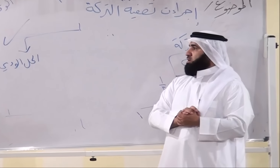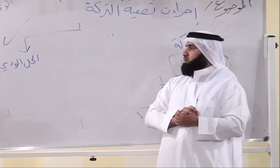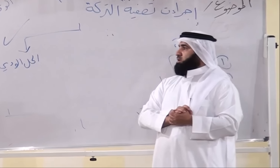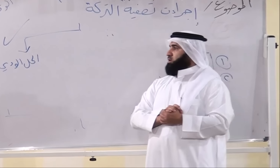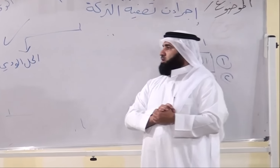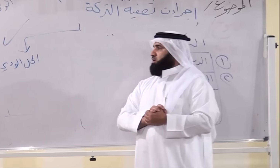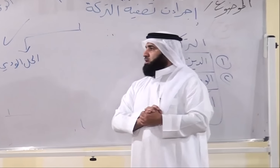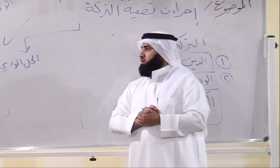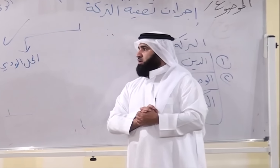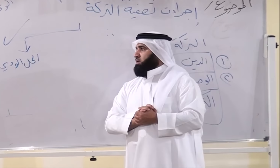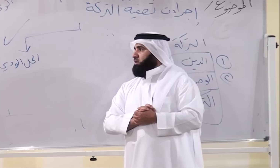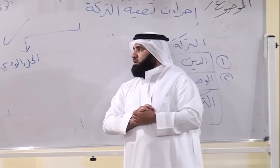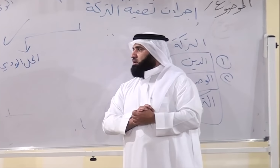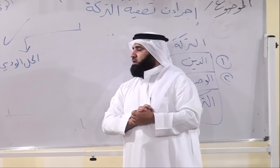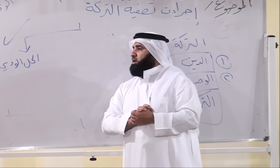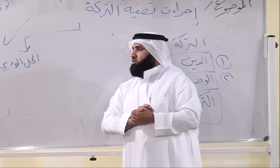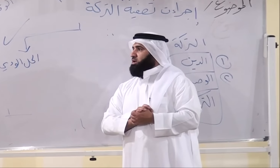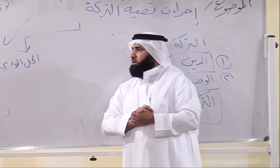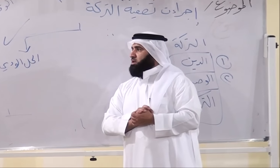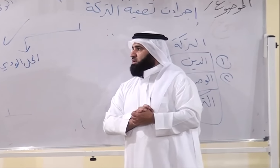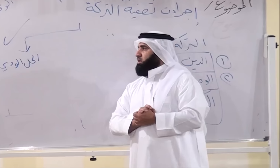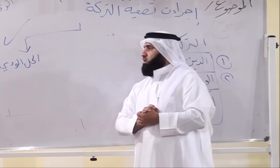والوديعه اللي هي بعوائد تقريبا يعني،